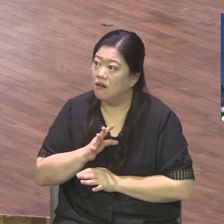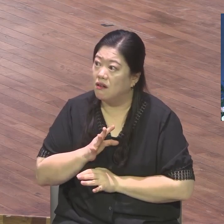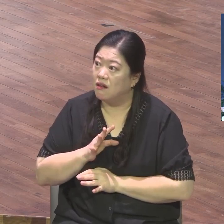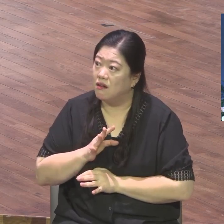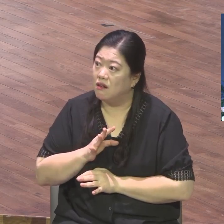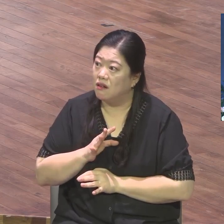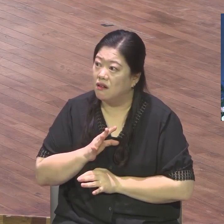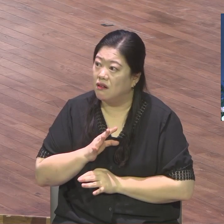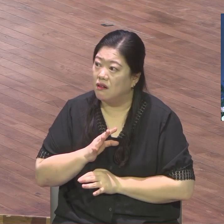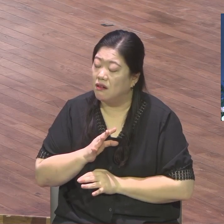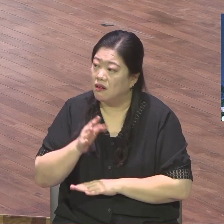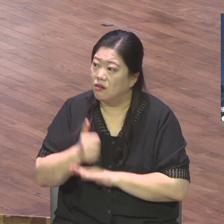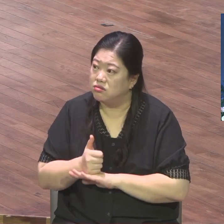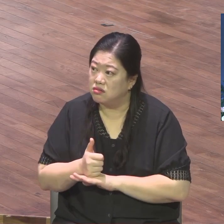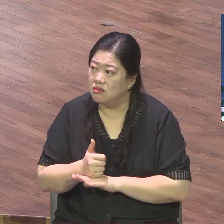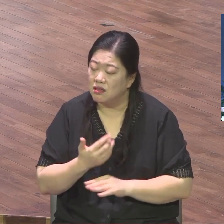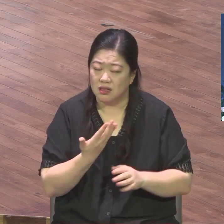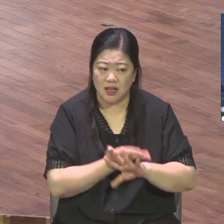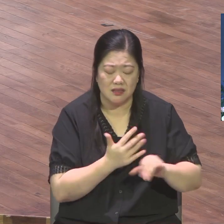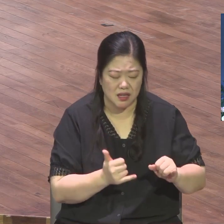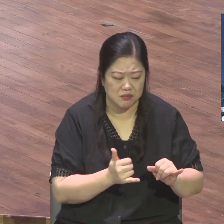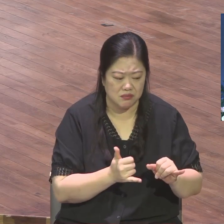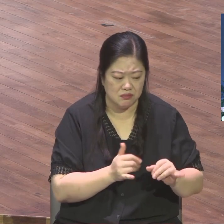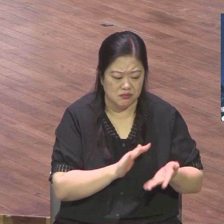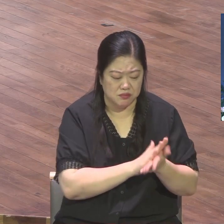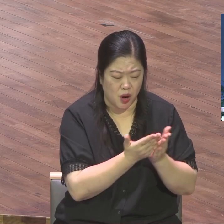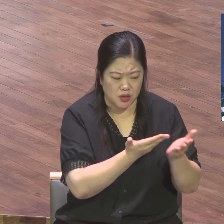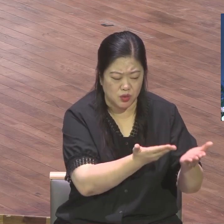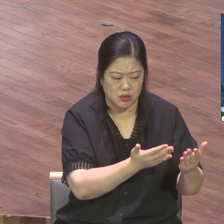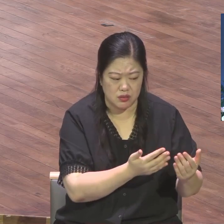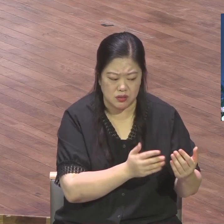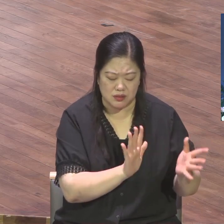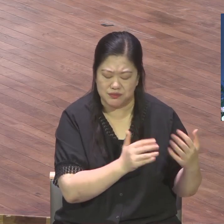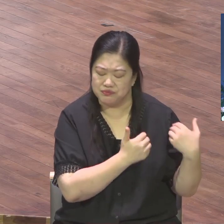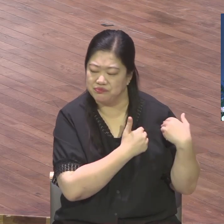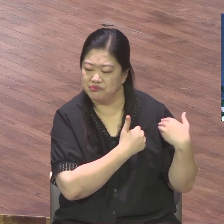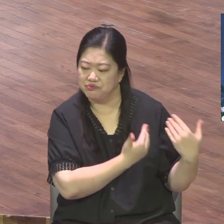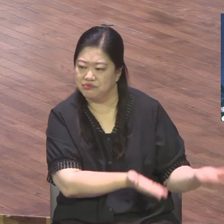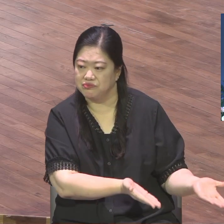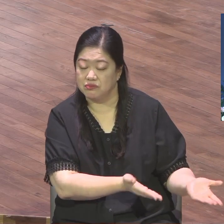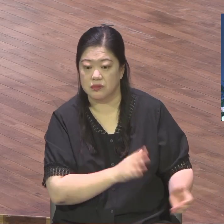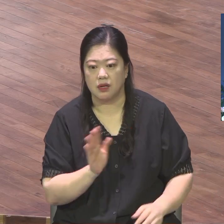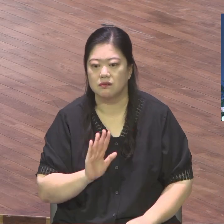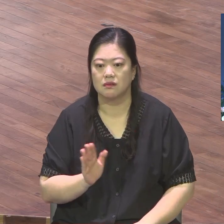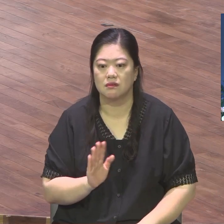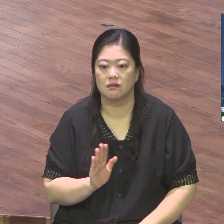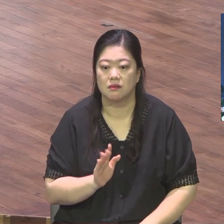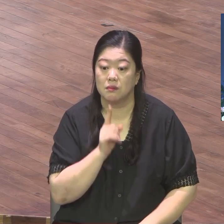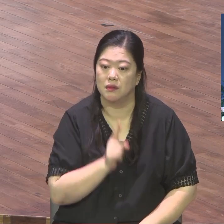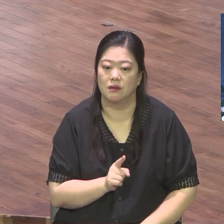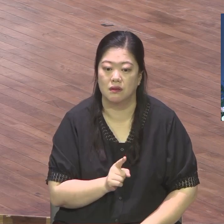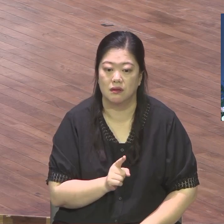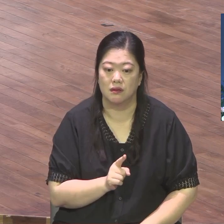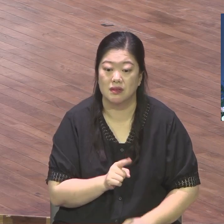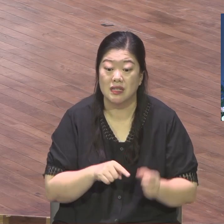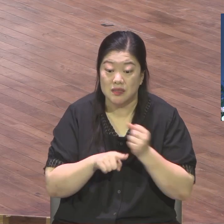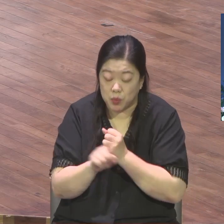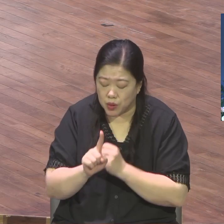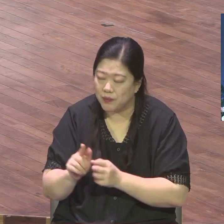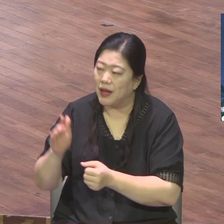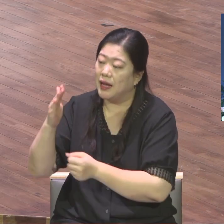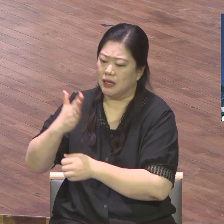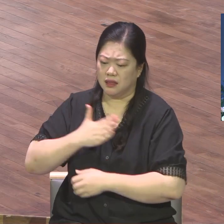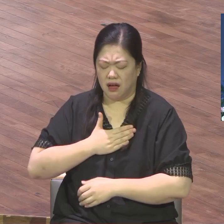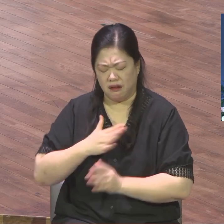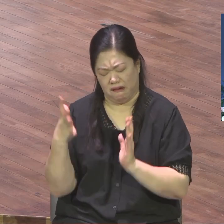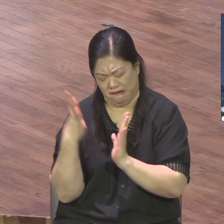사람도 단념할 수가 없다. 나 같은 인간을 변화시켜 주셨는데 누구를 변화시킬 수 없겠냐